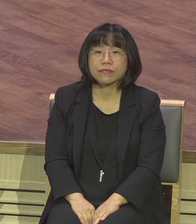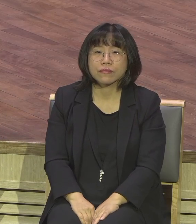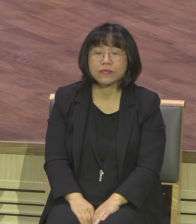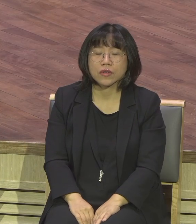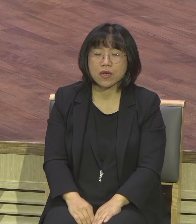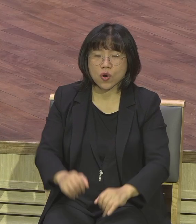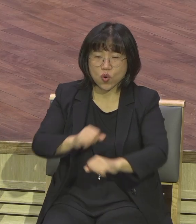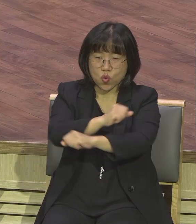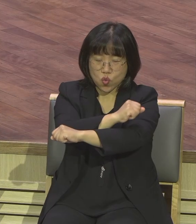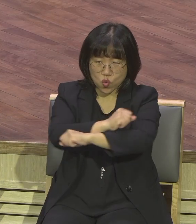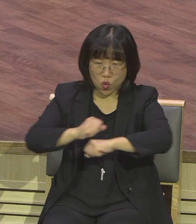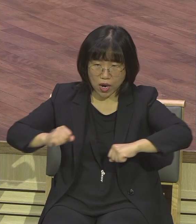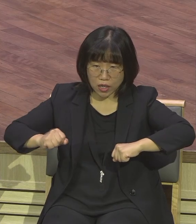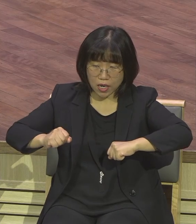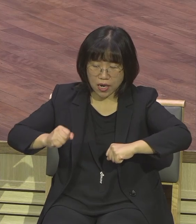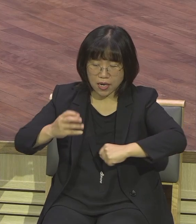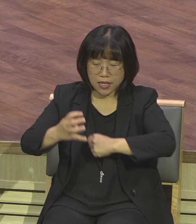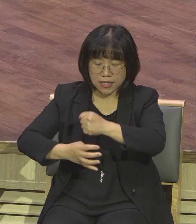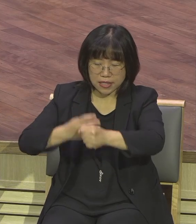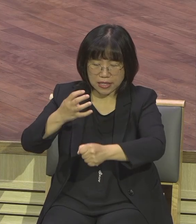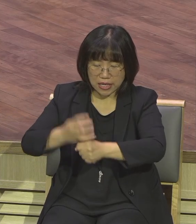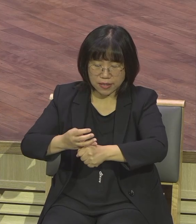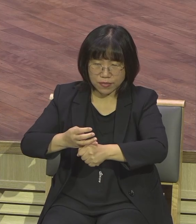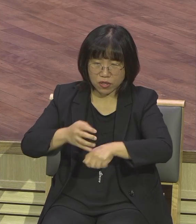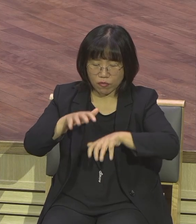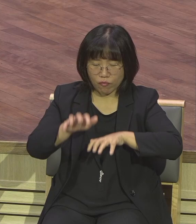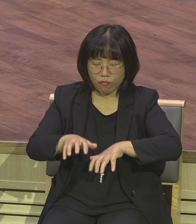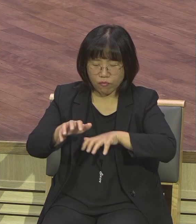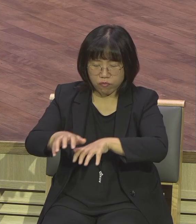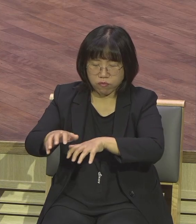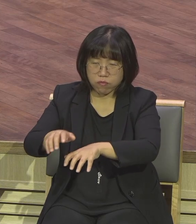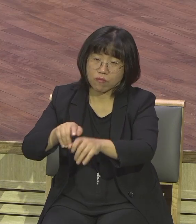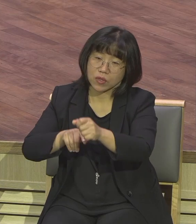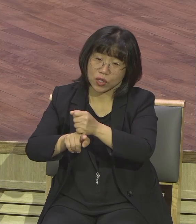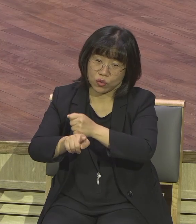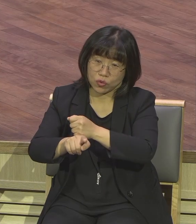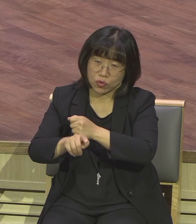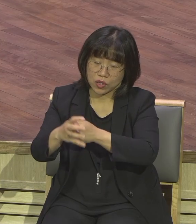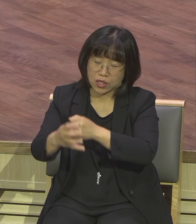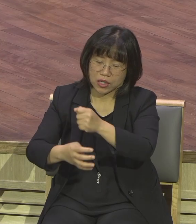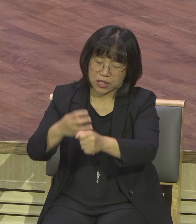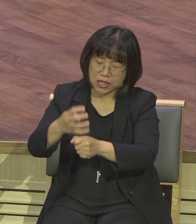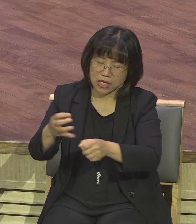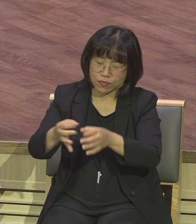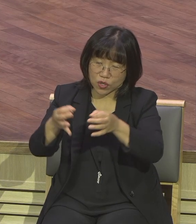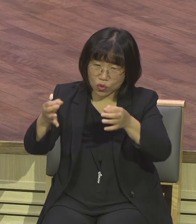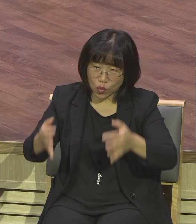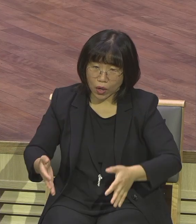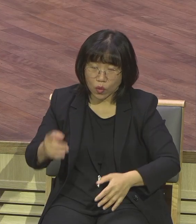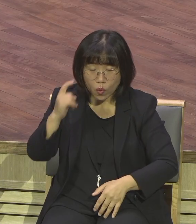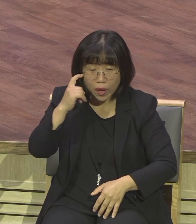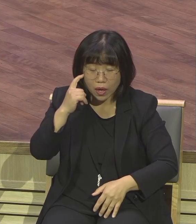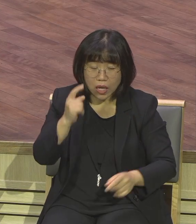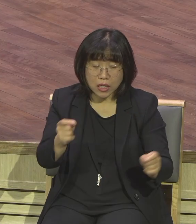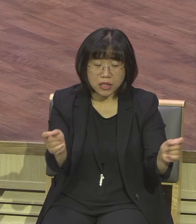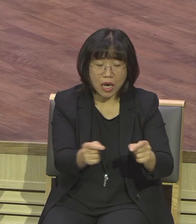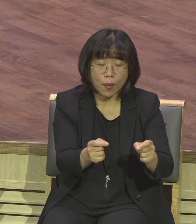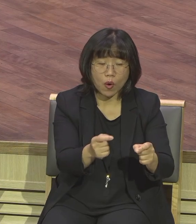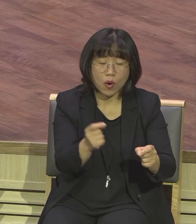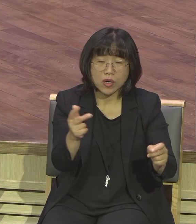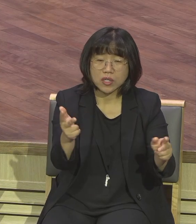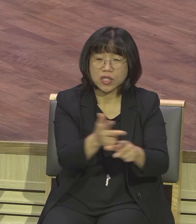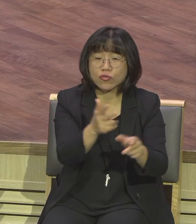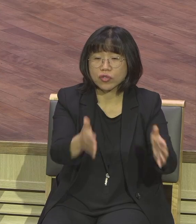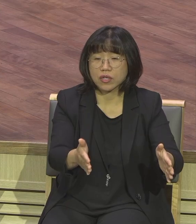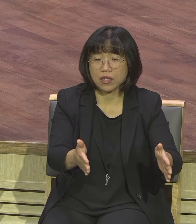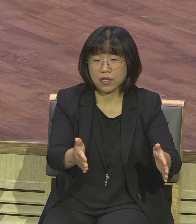광야 40년 길을 걷게 하신 이유가 뭐냐? 왜 40년 걷게 했냐? 일주일이면 갈 거를, 열흘이면 갈